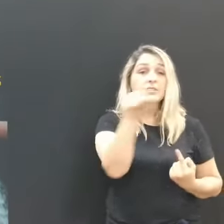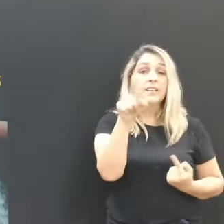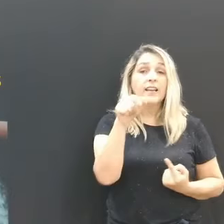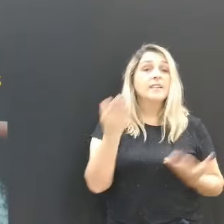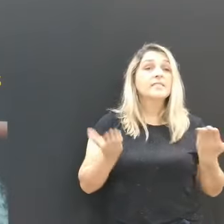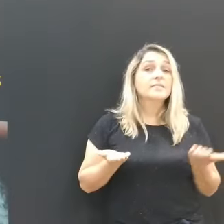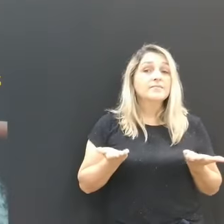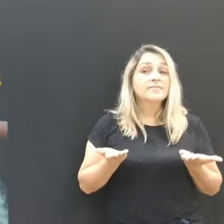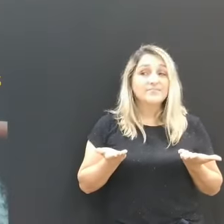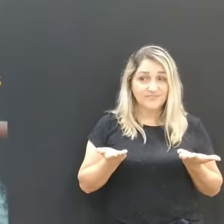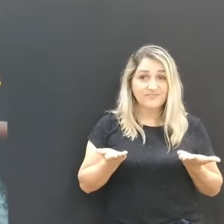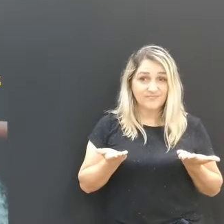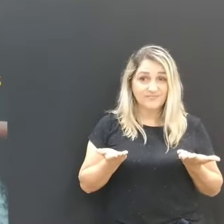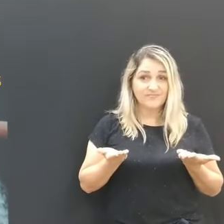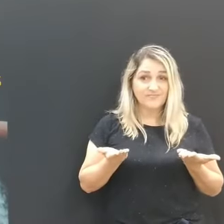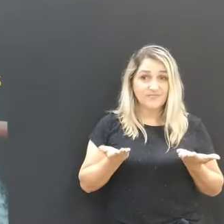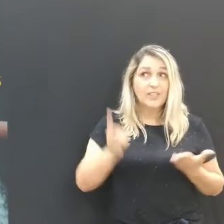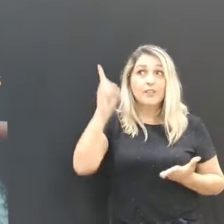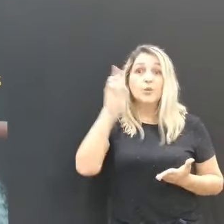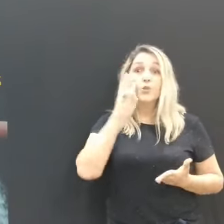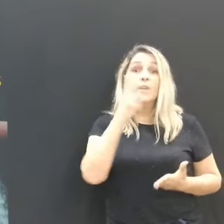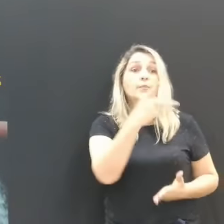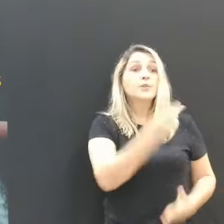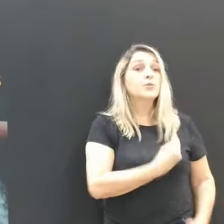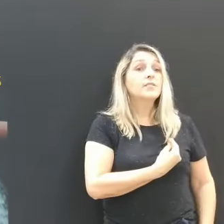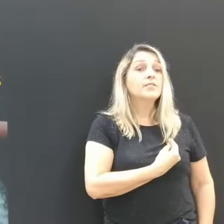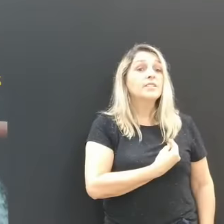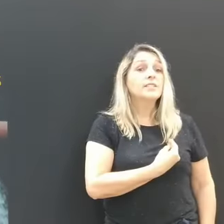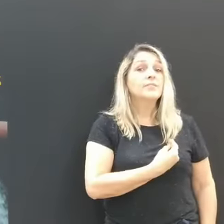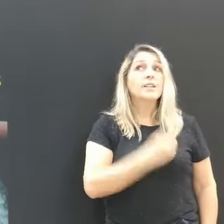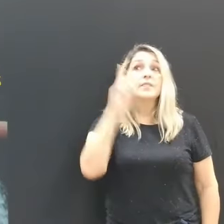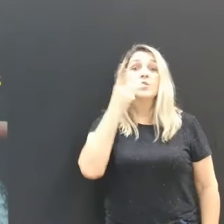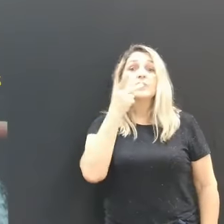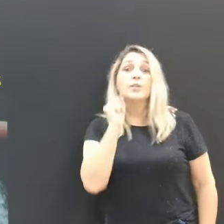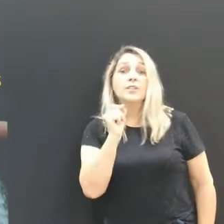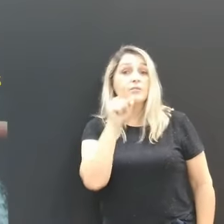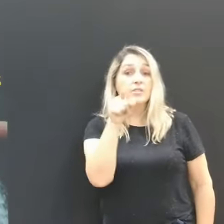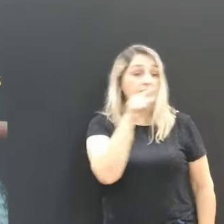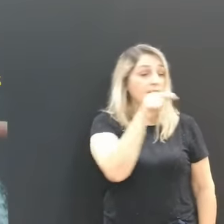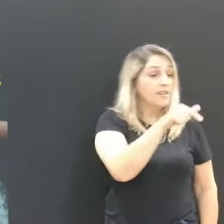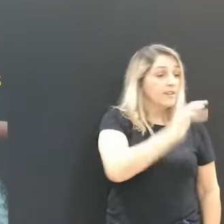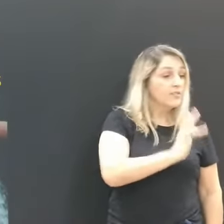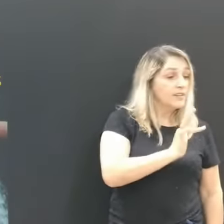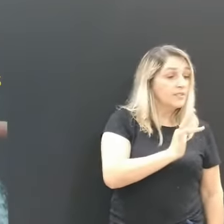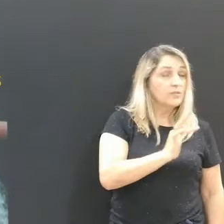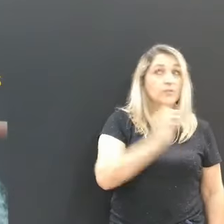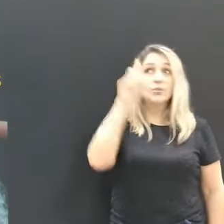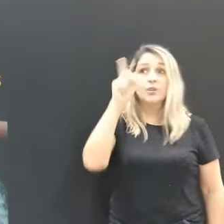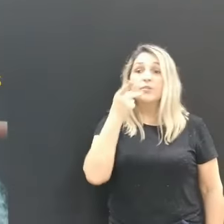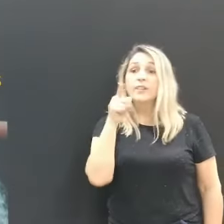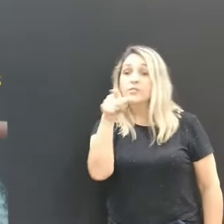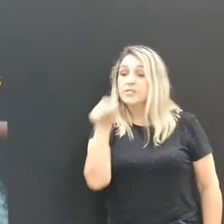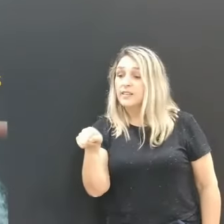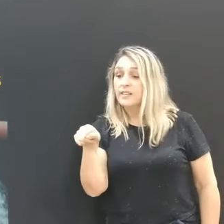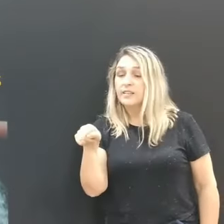Senhor. Quem você é? Fariseu. E você, quem você é? De que lado você está? Quem você escolhe? A vida do fariseu ou do publicano?